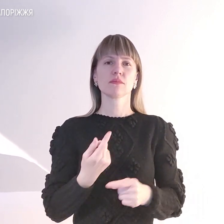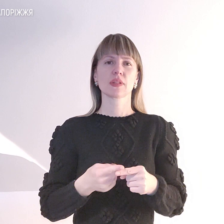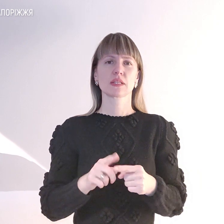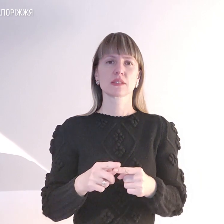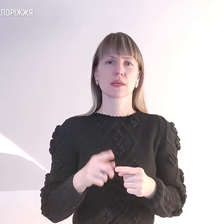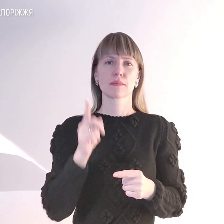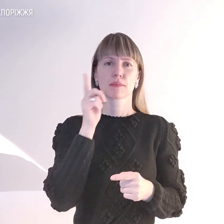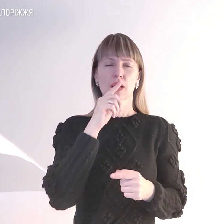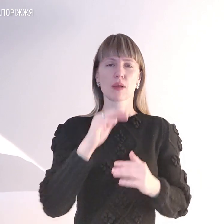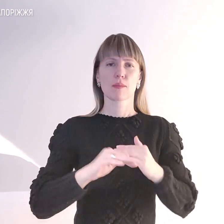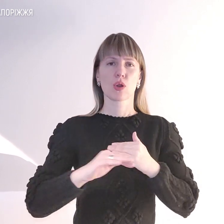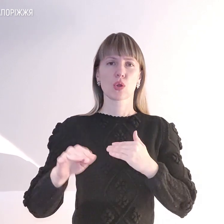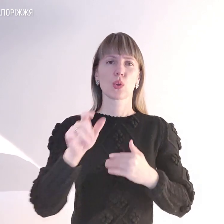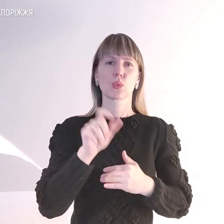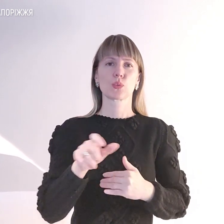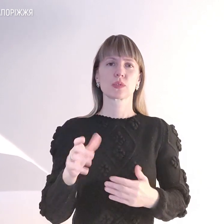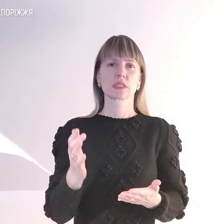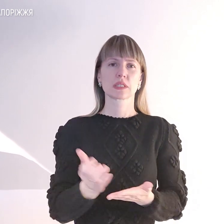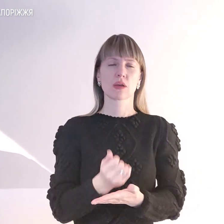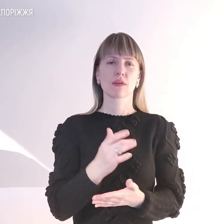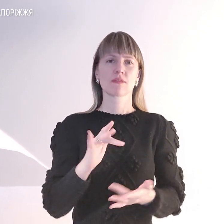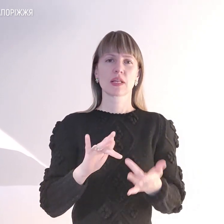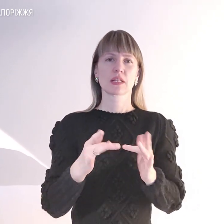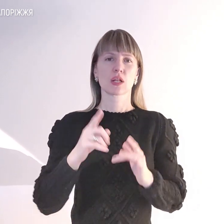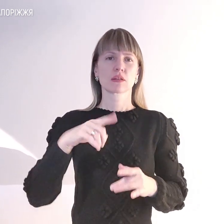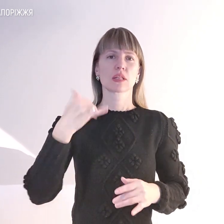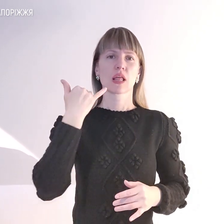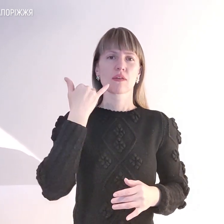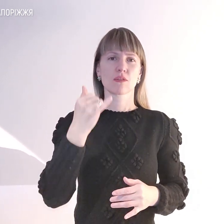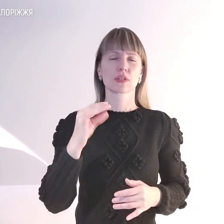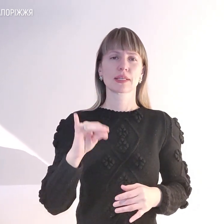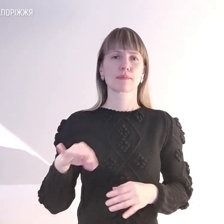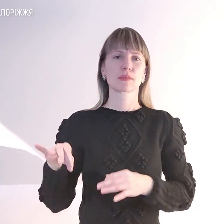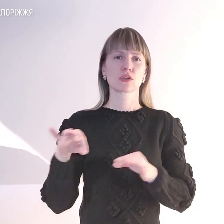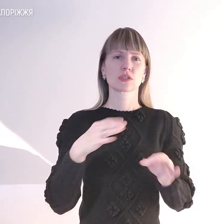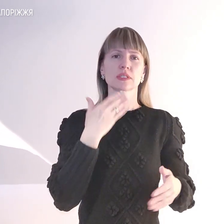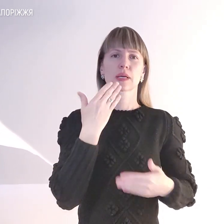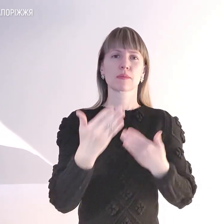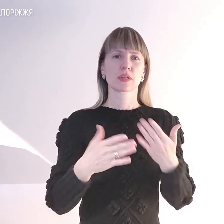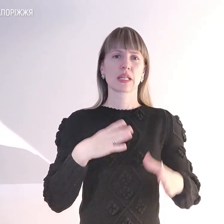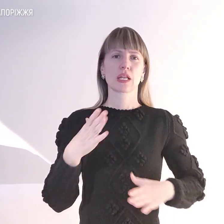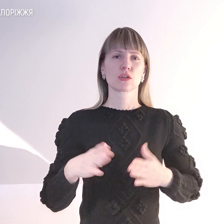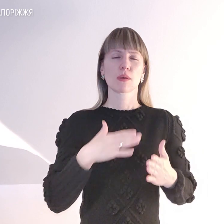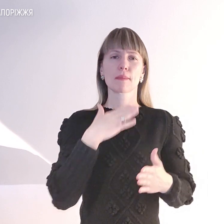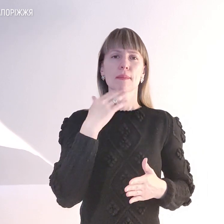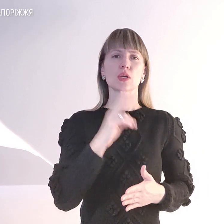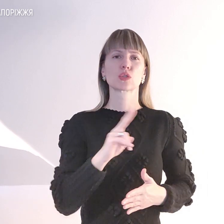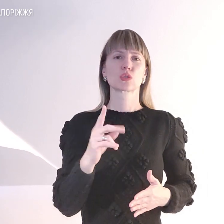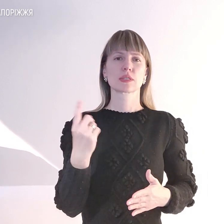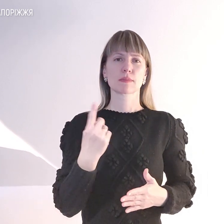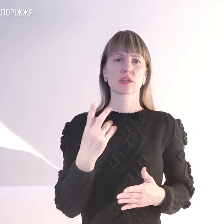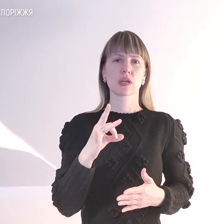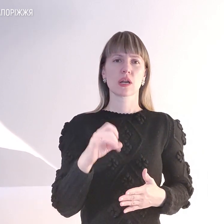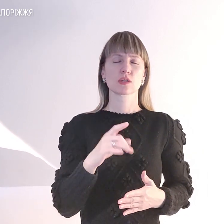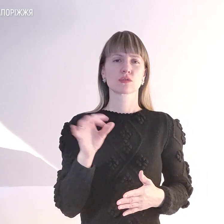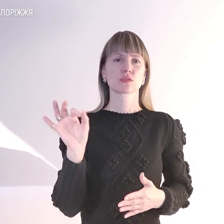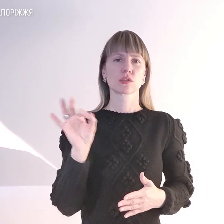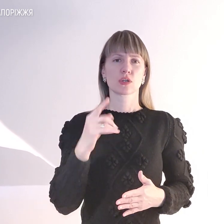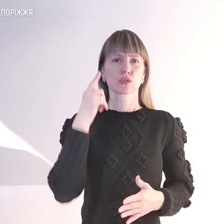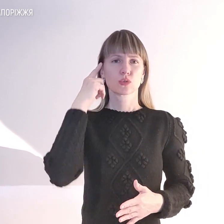невеликий полігон. І люди знаходять в інтернеті номери телефонів і приїжджають, запитують, тренуються. Багато хто з першого разу одразу зрозумів все,